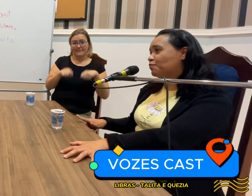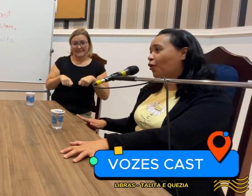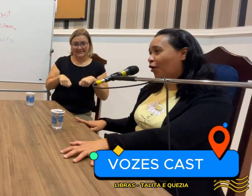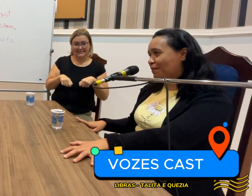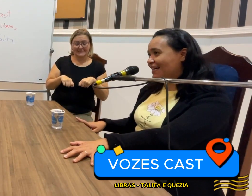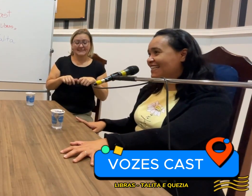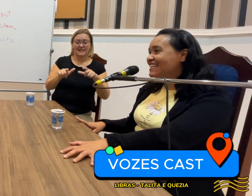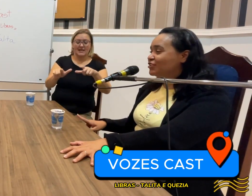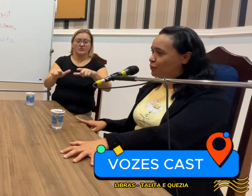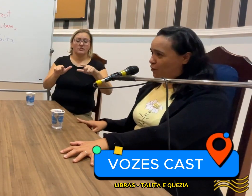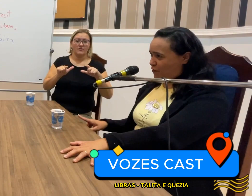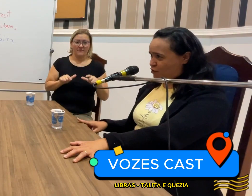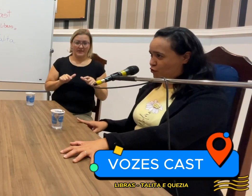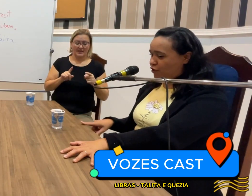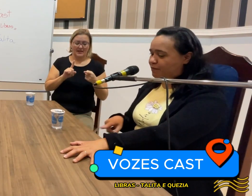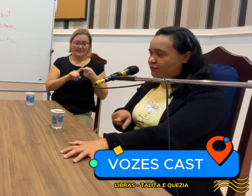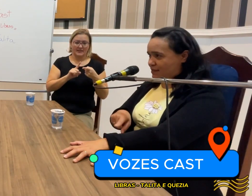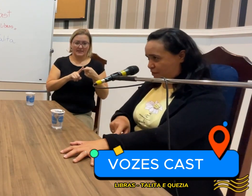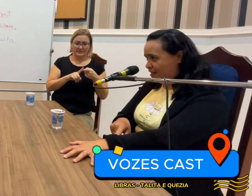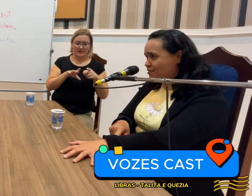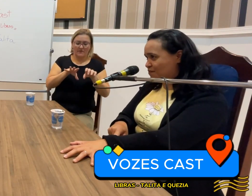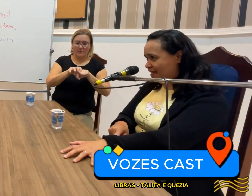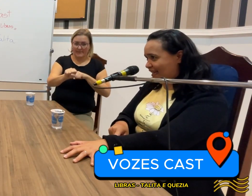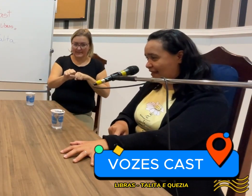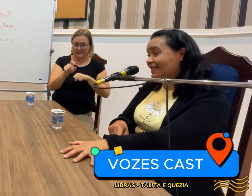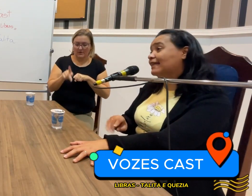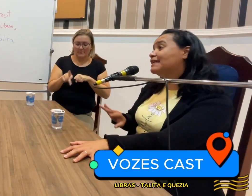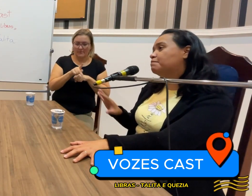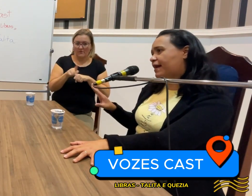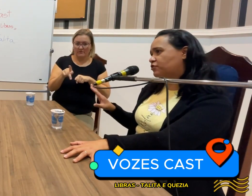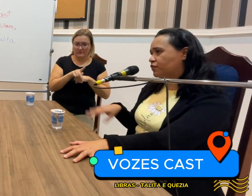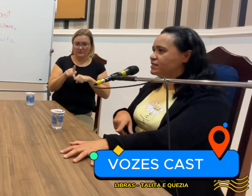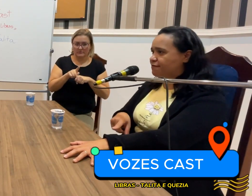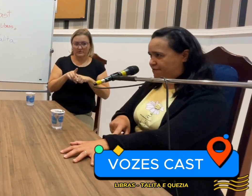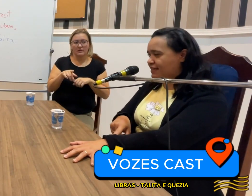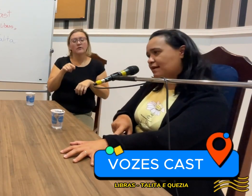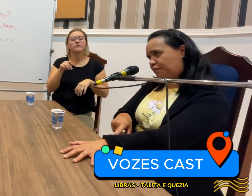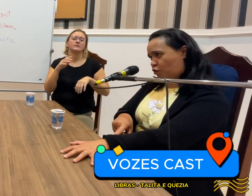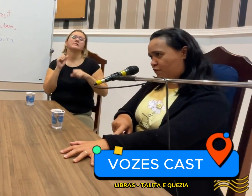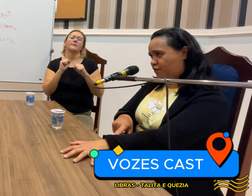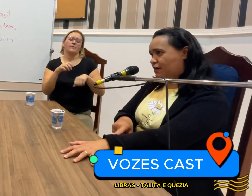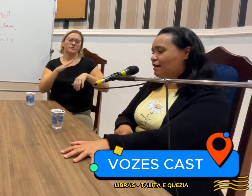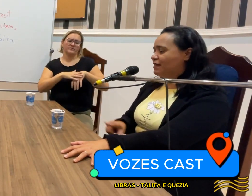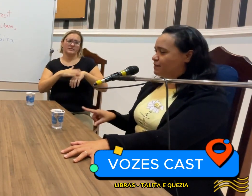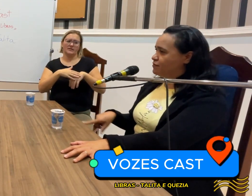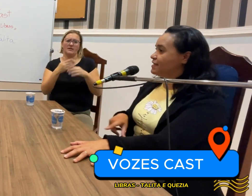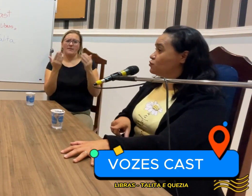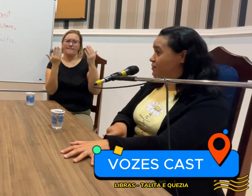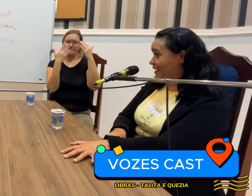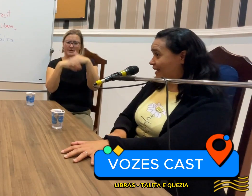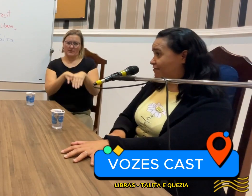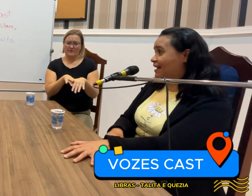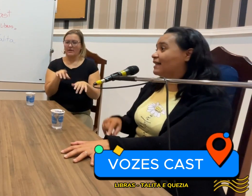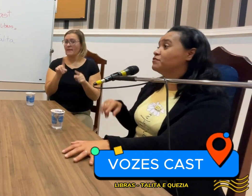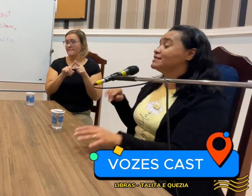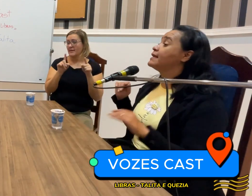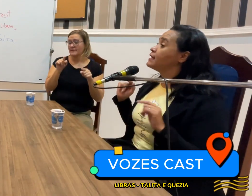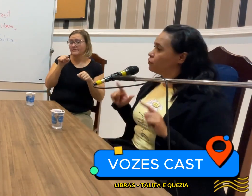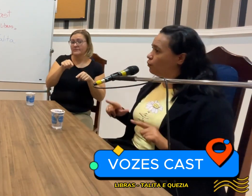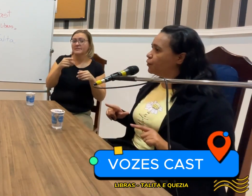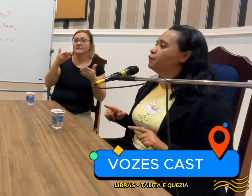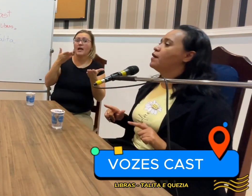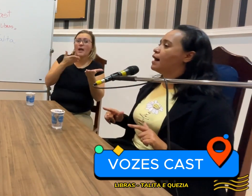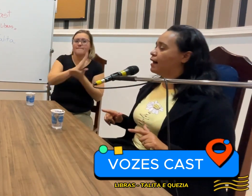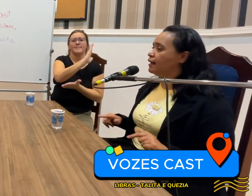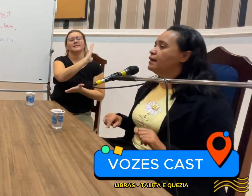seu diploma de professor para você poder assumir aquela... Nada impede que você faça a prova, mas para você assumir aquela vaga, você tem